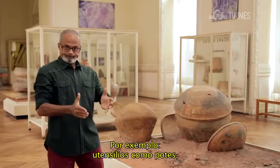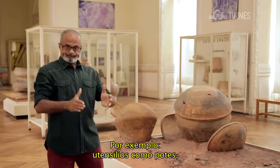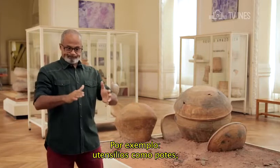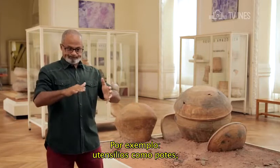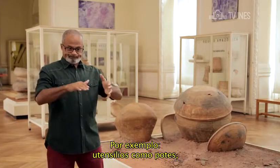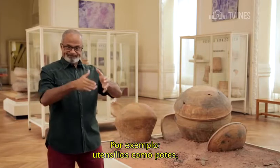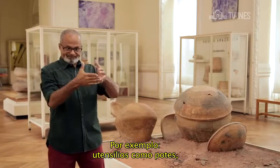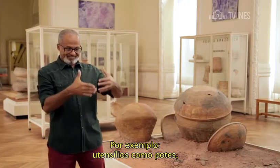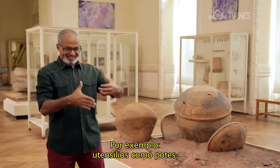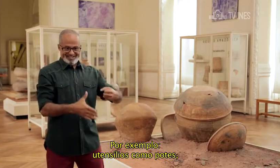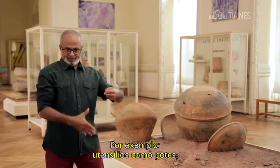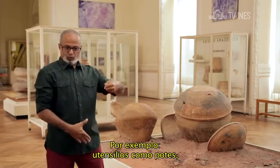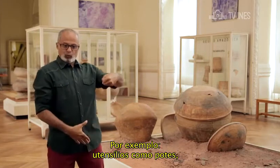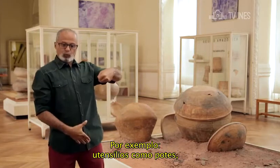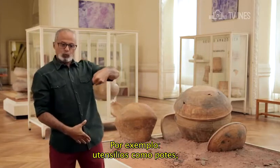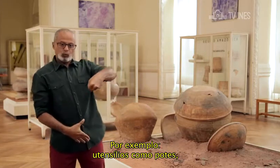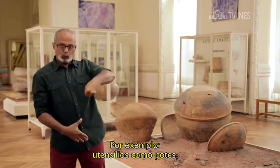Utensílios como potes...